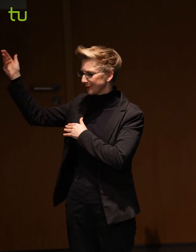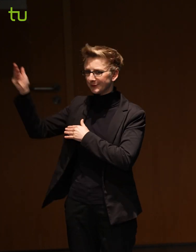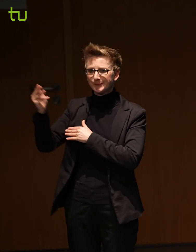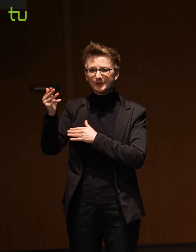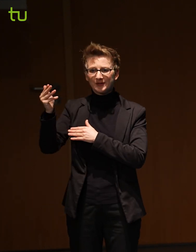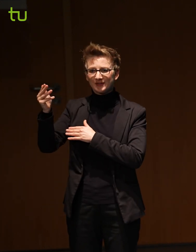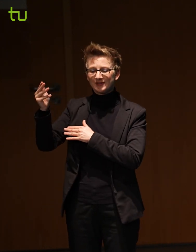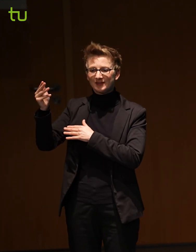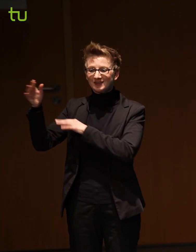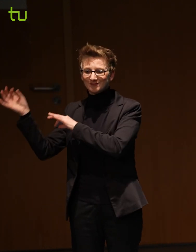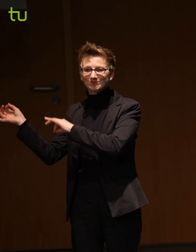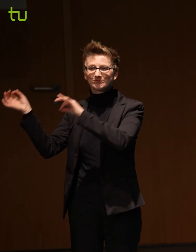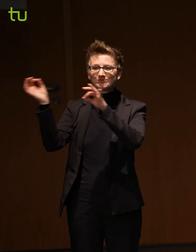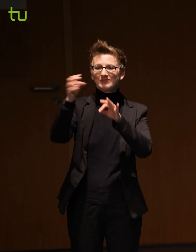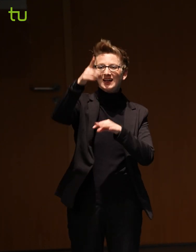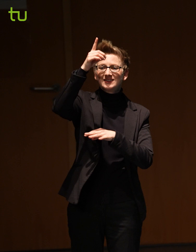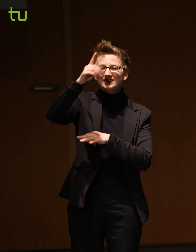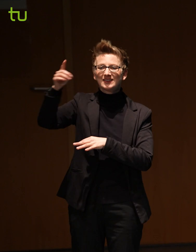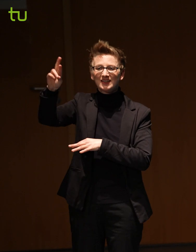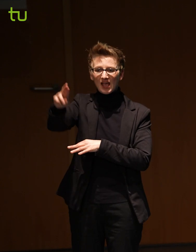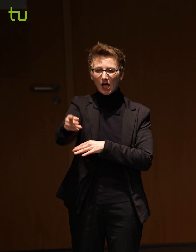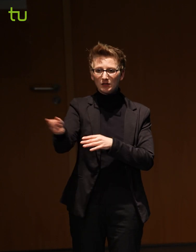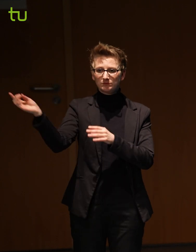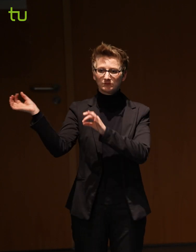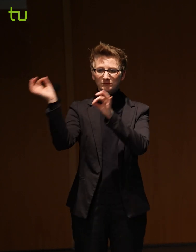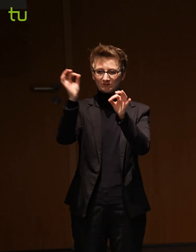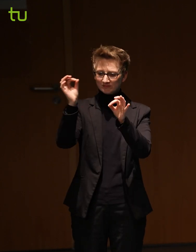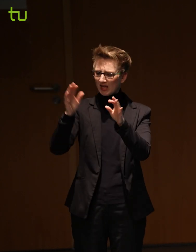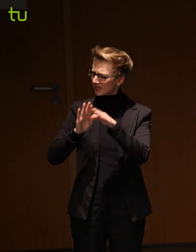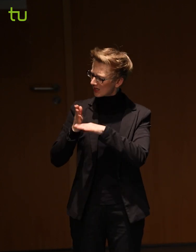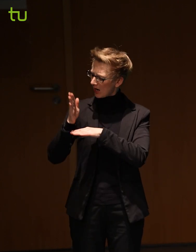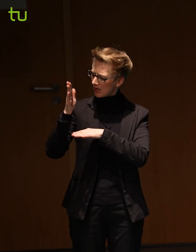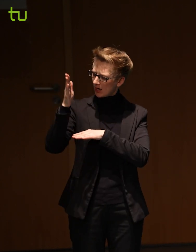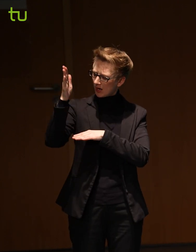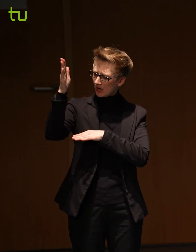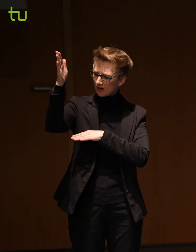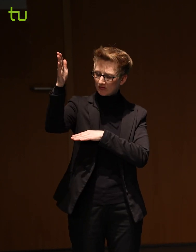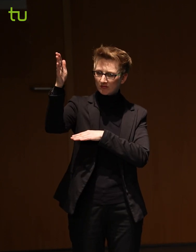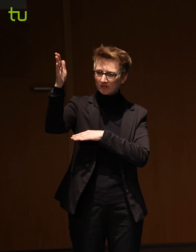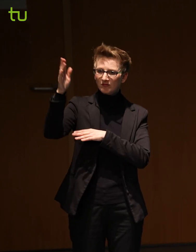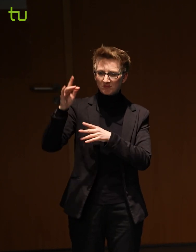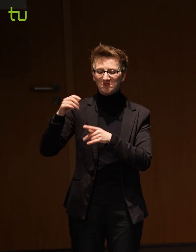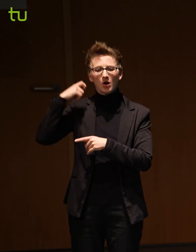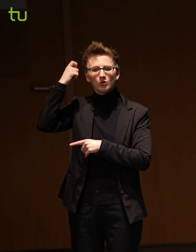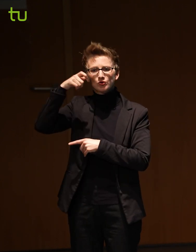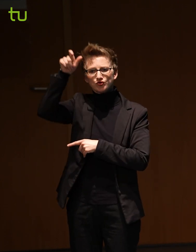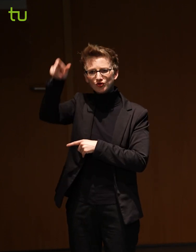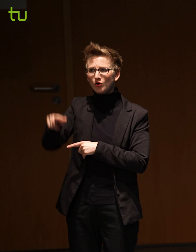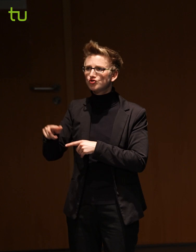der DDR, wo er seine erste phänomenale Karriere machte. Schließlich den gefeierten Schauspieler in der